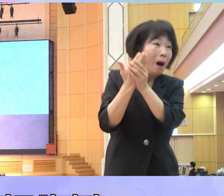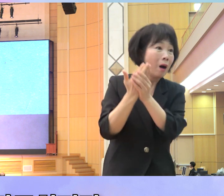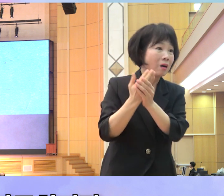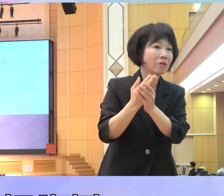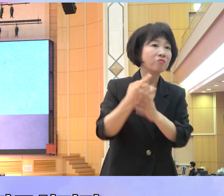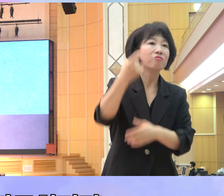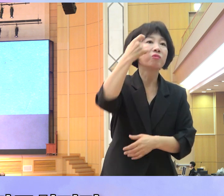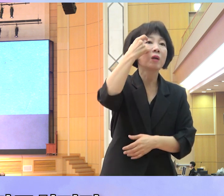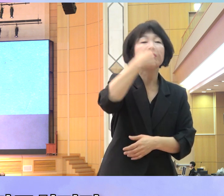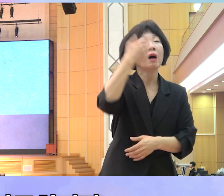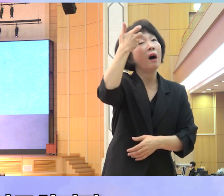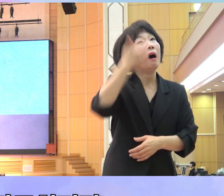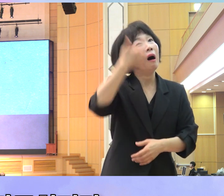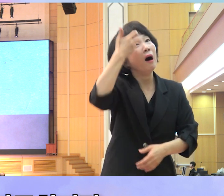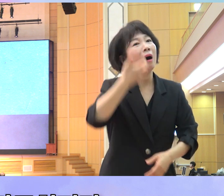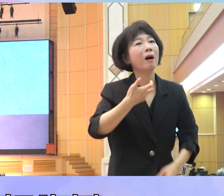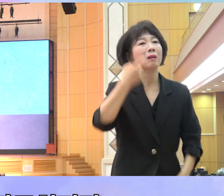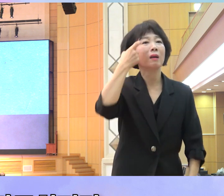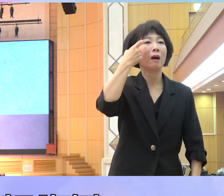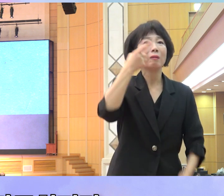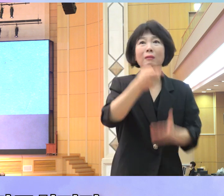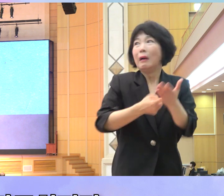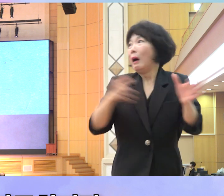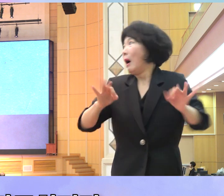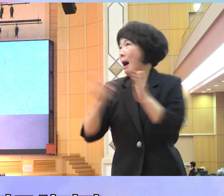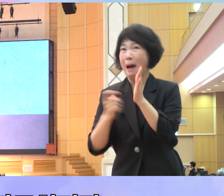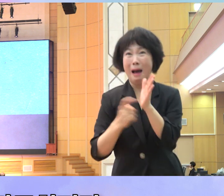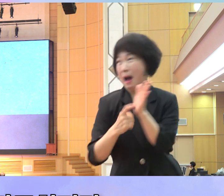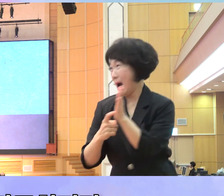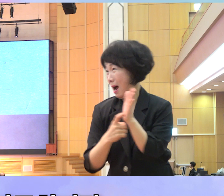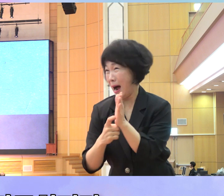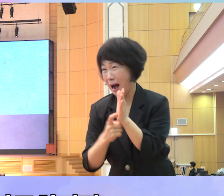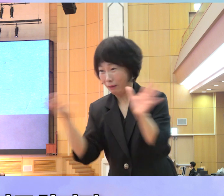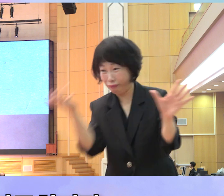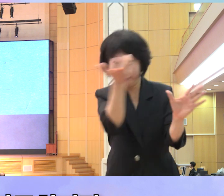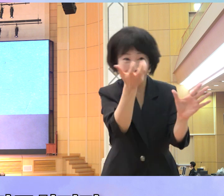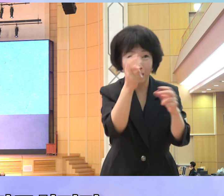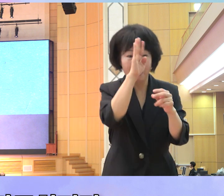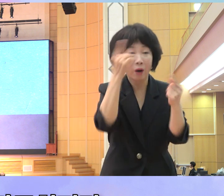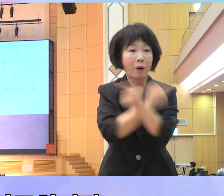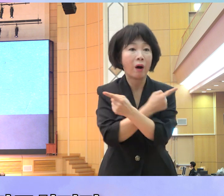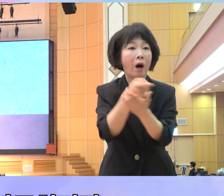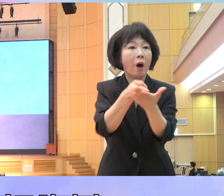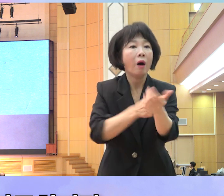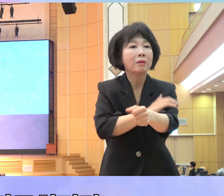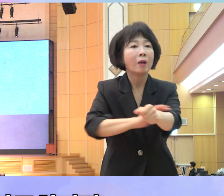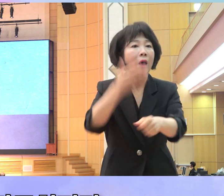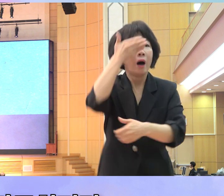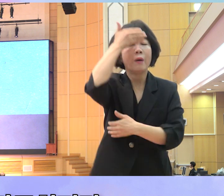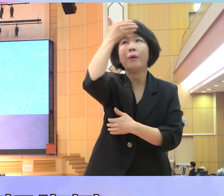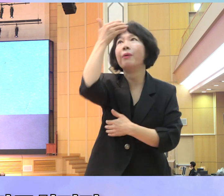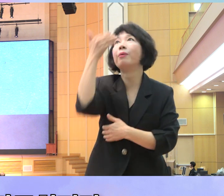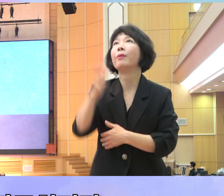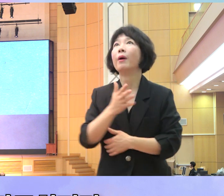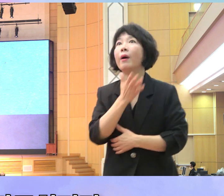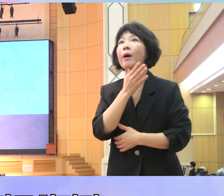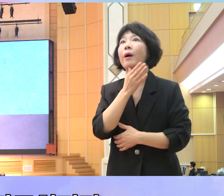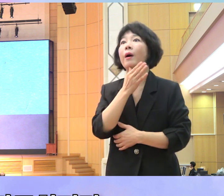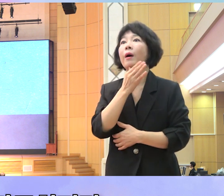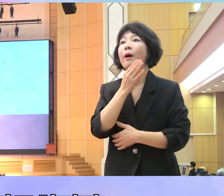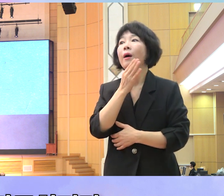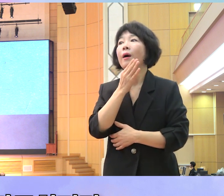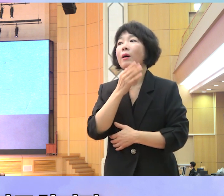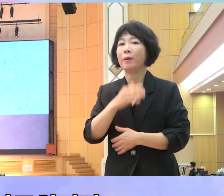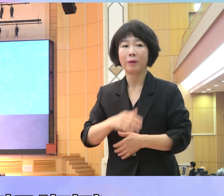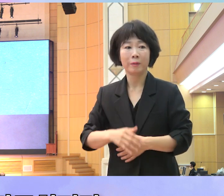얼마나 안타까워요. 잘못하면 실명도 낼 수 있어요. 모르는 거예요 지금. 왜냐하면 흰자를 다친 게 아니라 정확하게 눈동자를